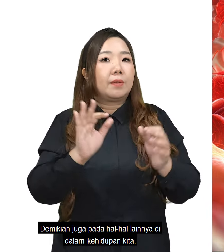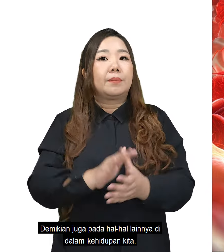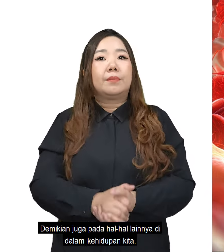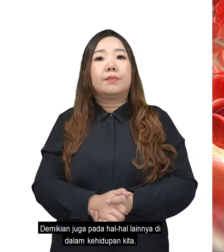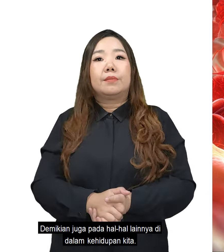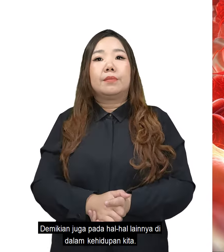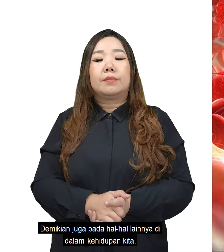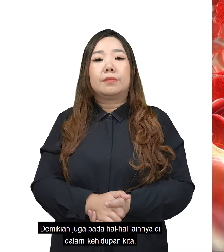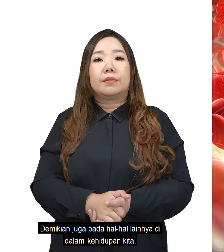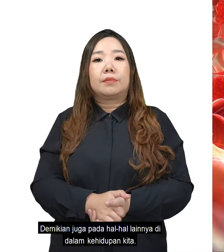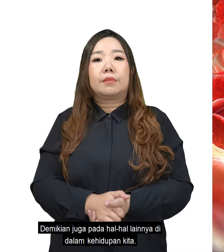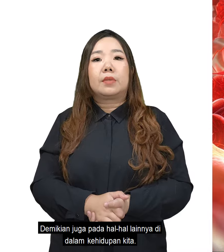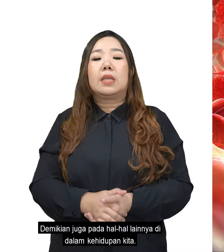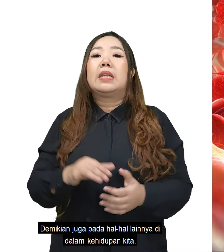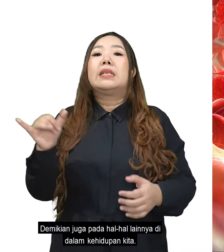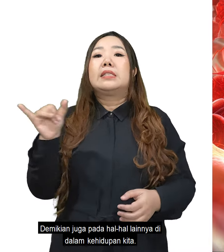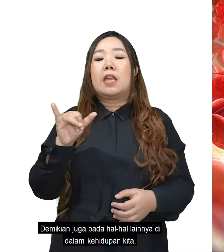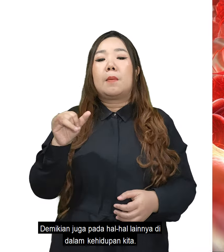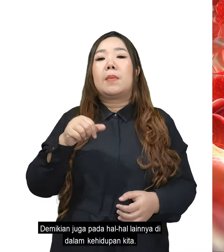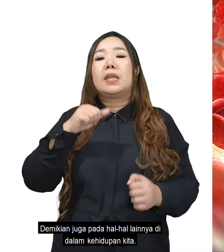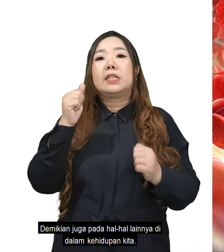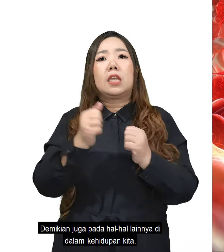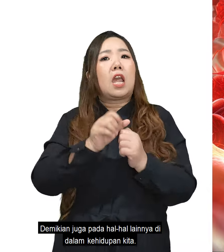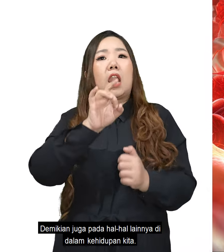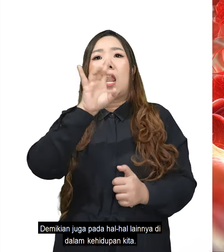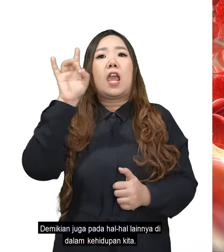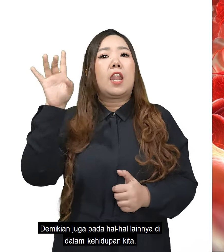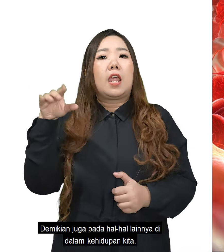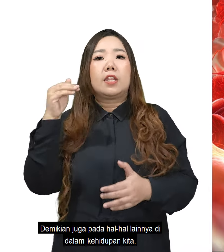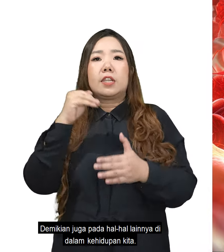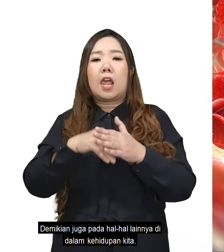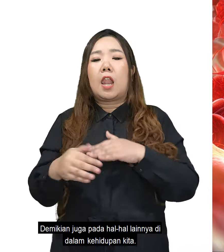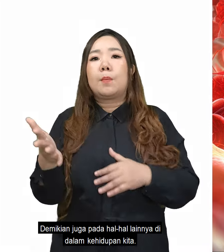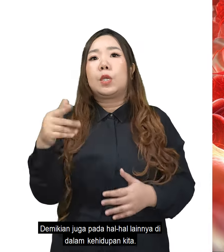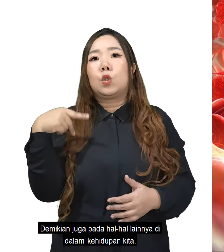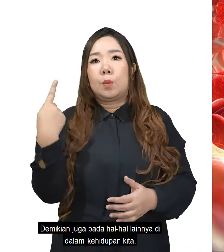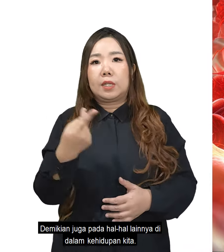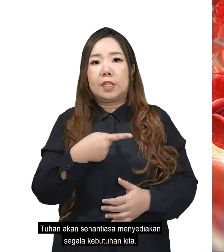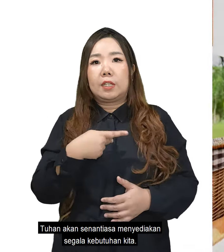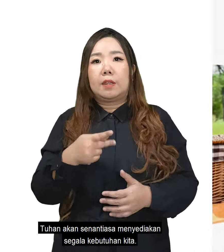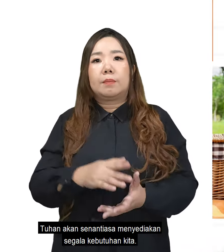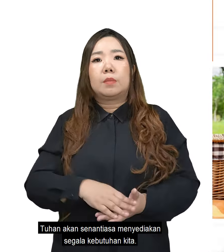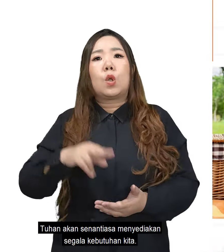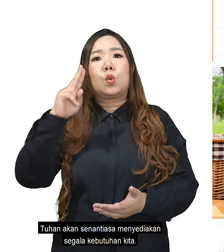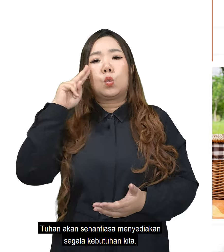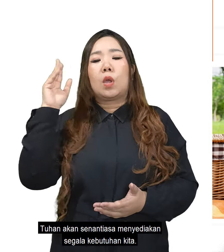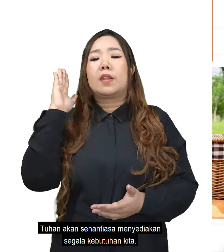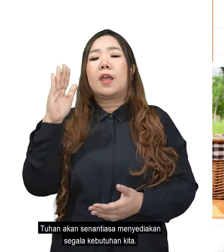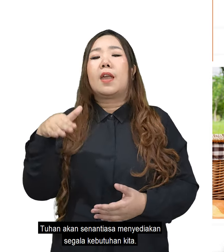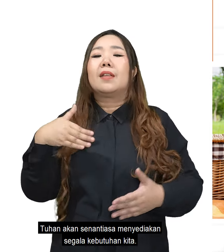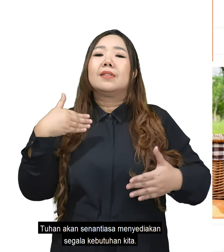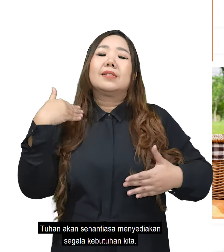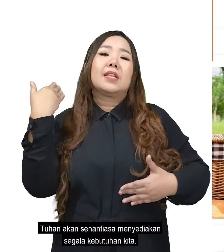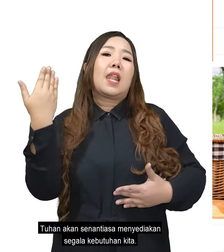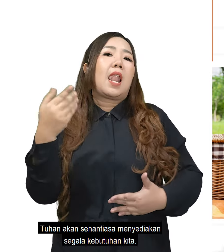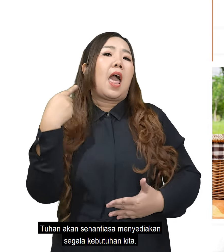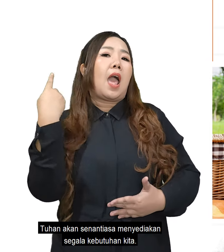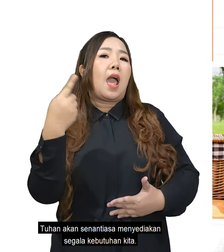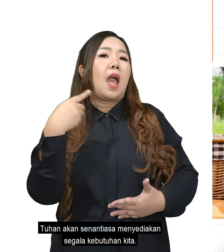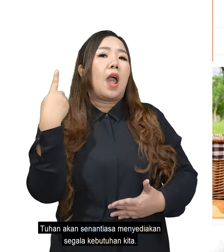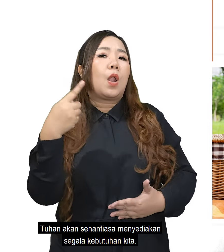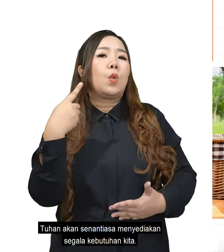penyembuhan demikian juga pada hal-hal lainnya di dalam kehidan kita Tuhan akan